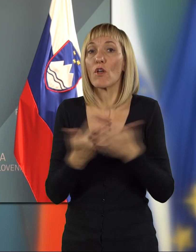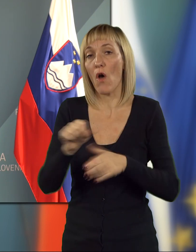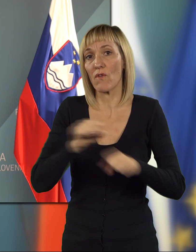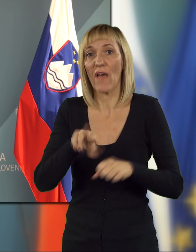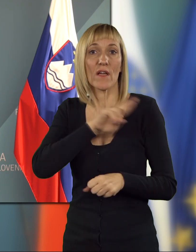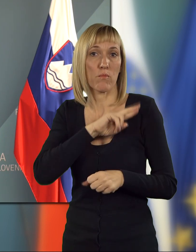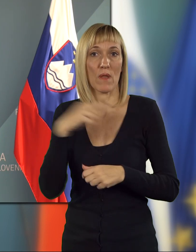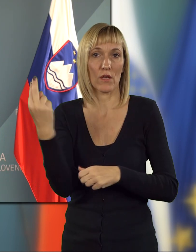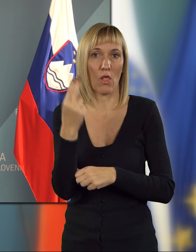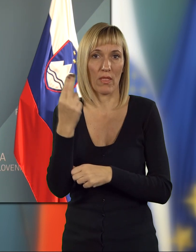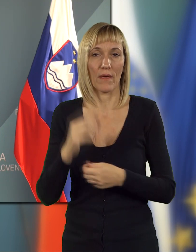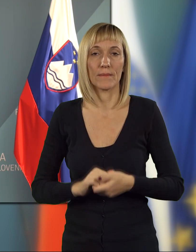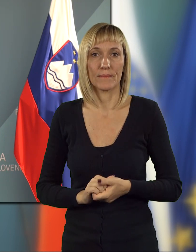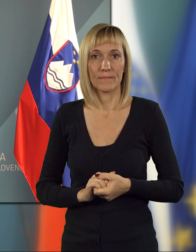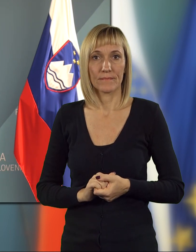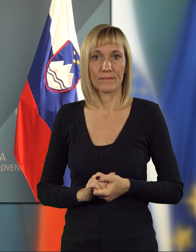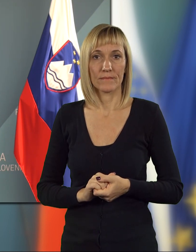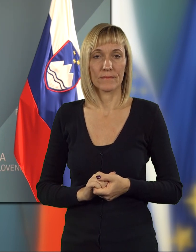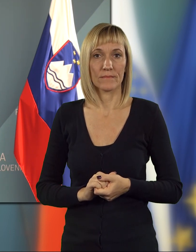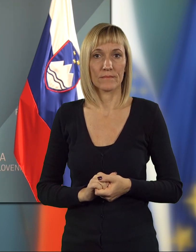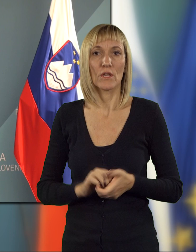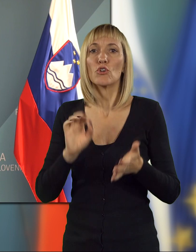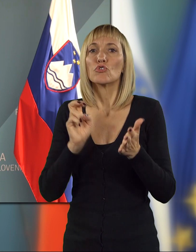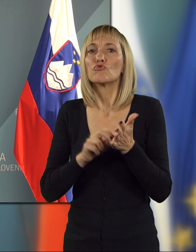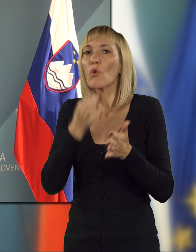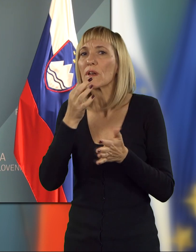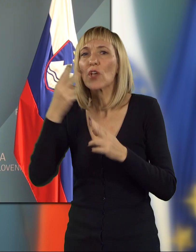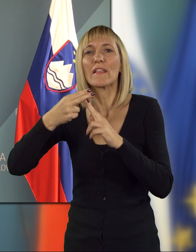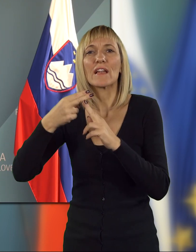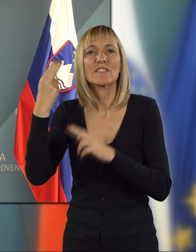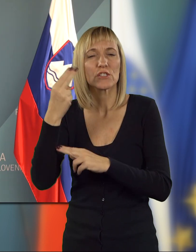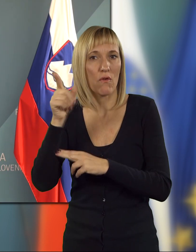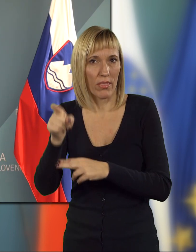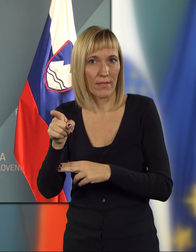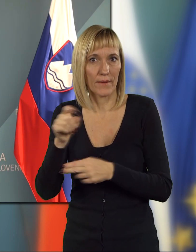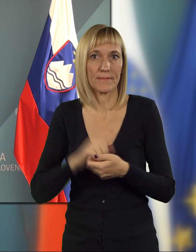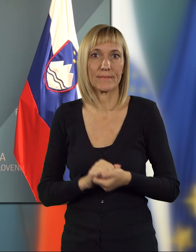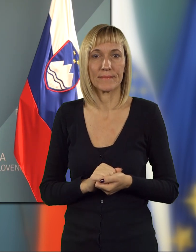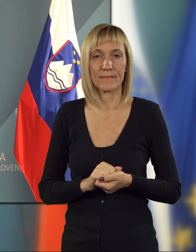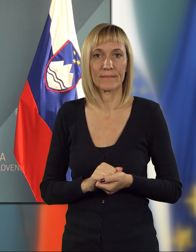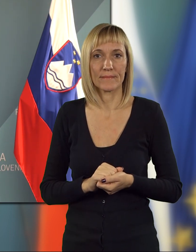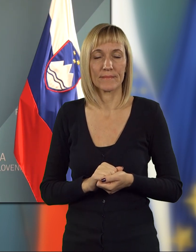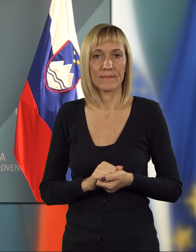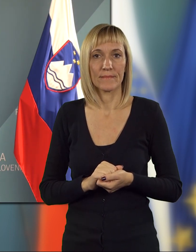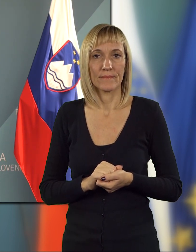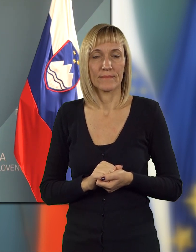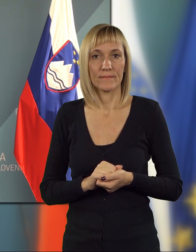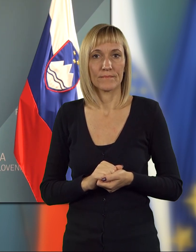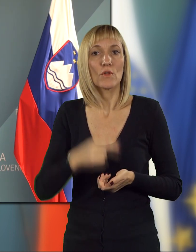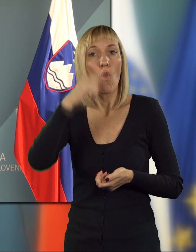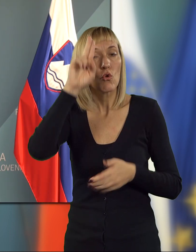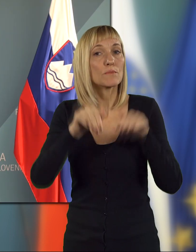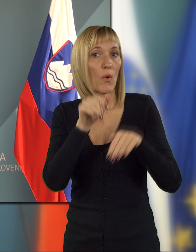bodo izhodišča nove vlade Republike Slovenije. Naprej imamo še vprašanje TV Slovenija, Primorske.